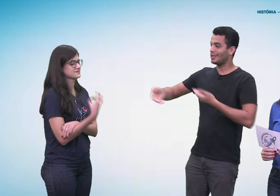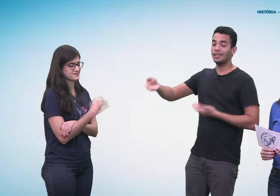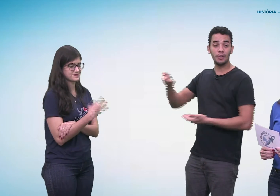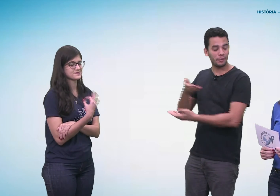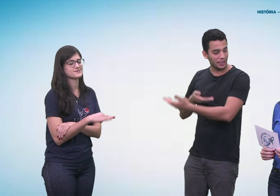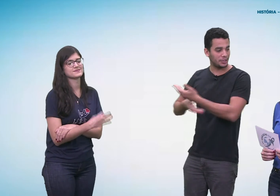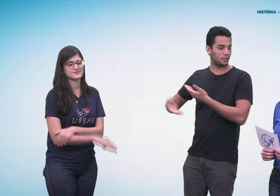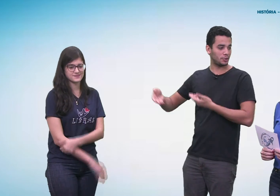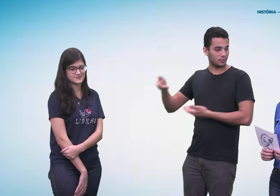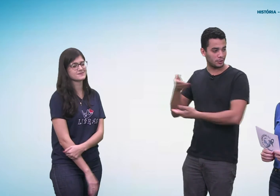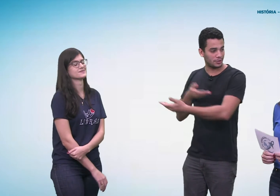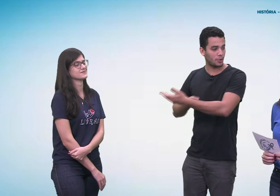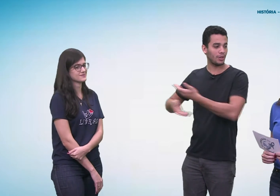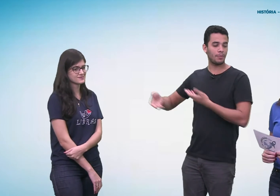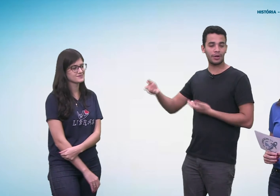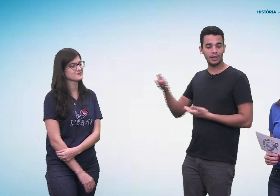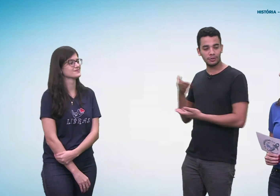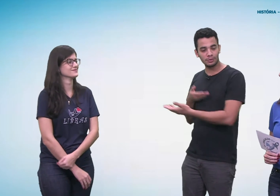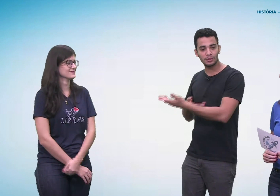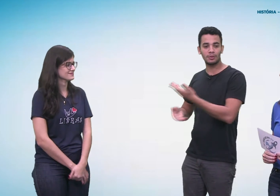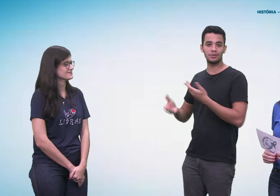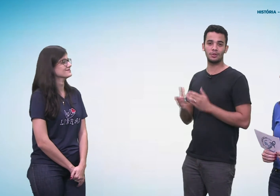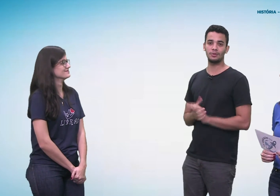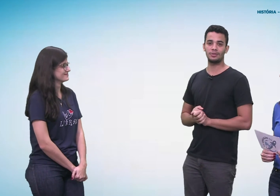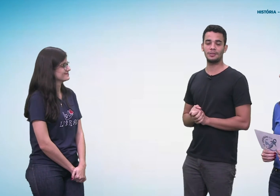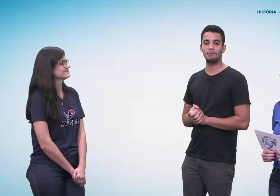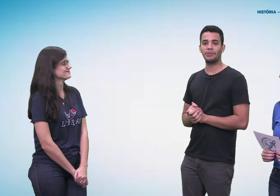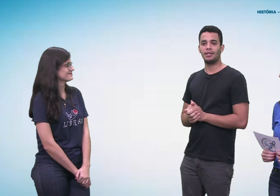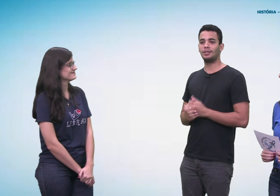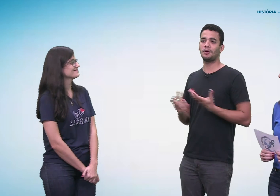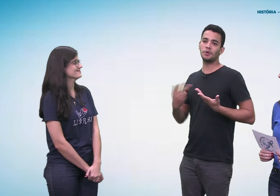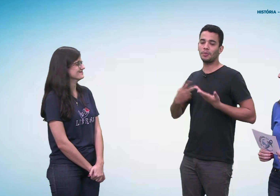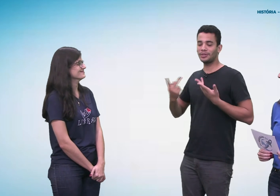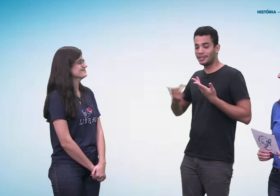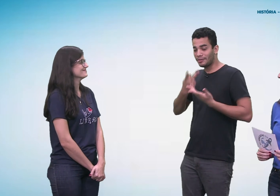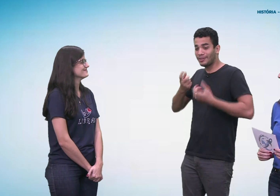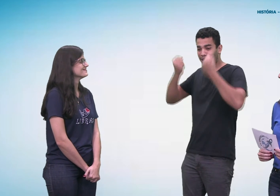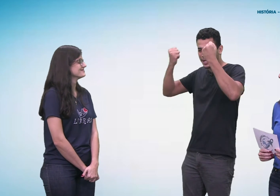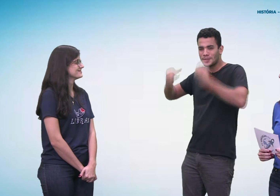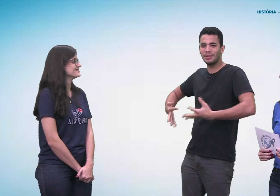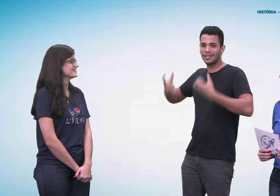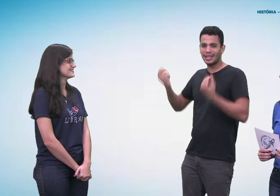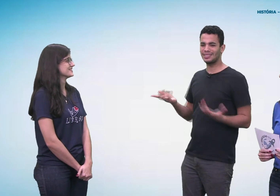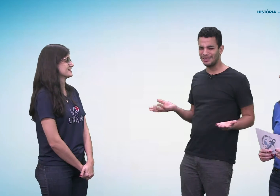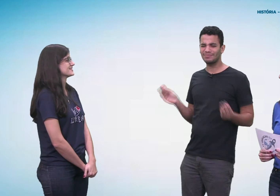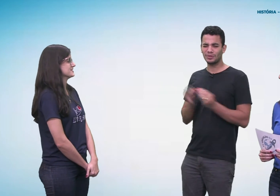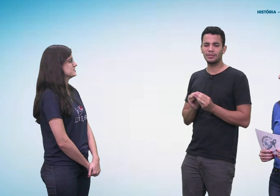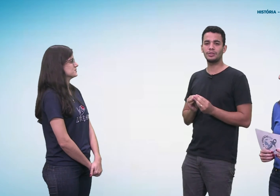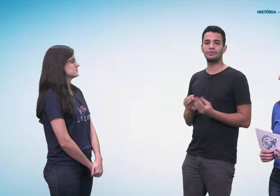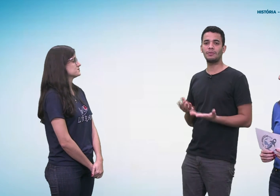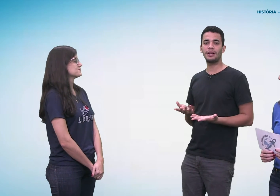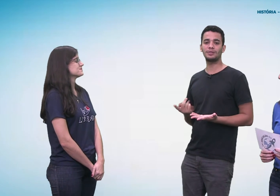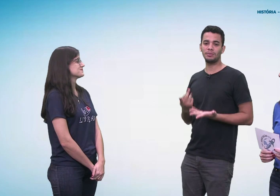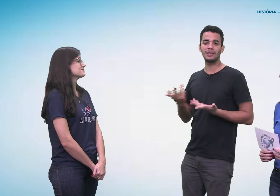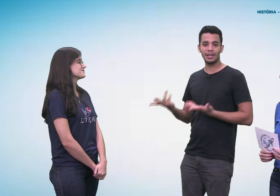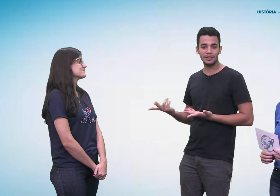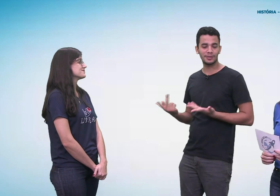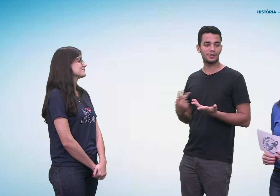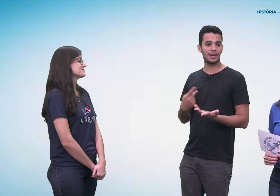e ouvintes juntos, colaborando uns com os outros. Então, o que eu poderia explicar assim, de forma resumida é isso,